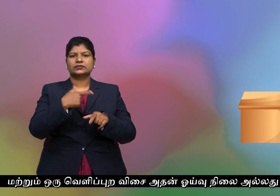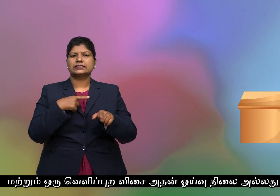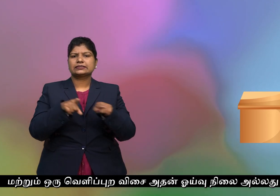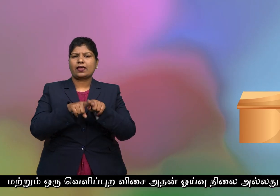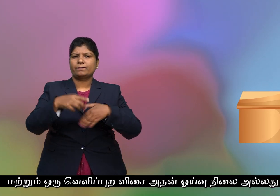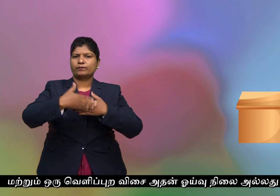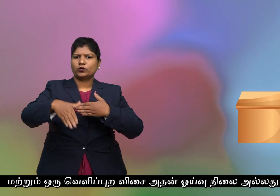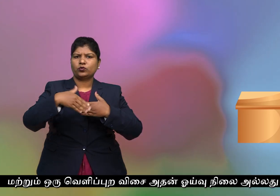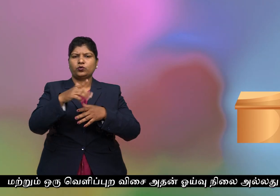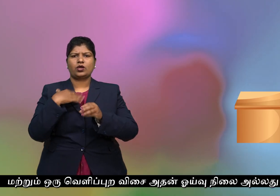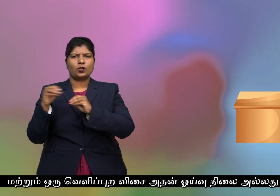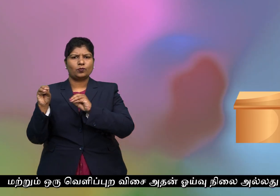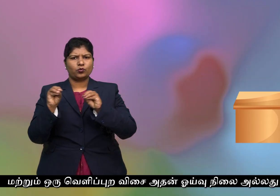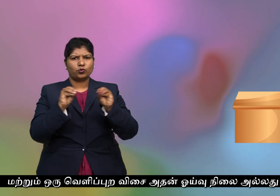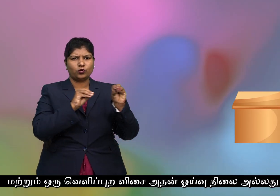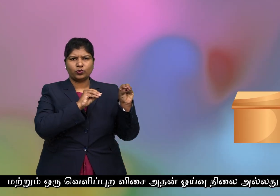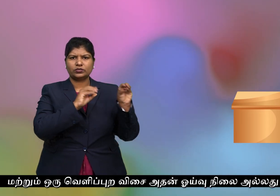அல்லது சீரான இயக்கத்தை